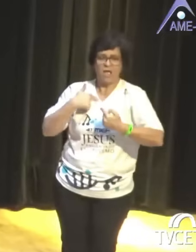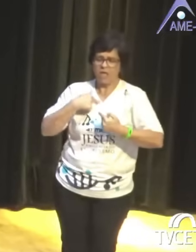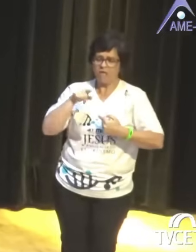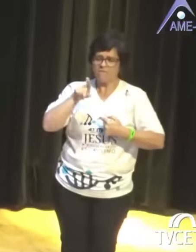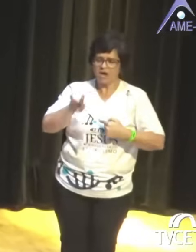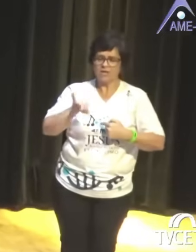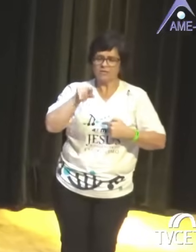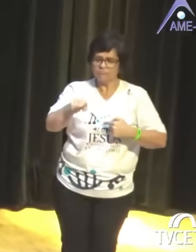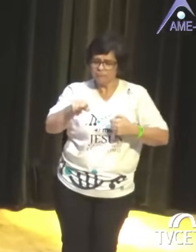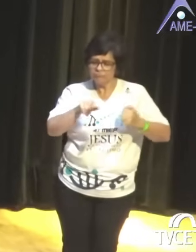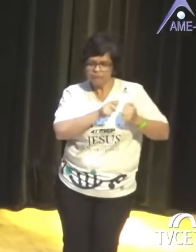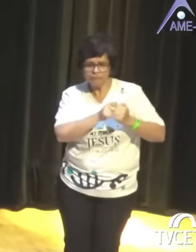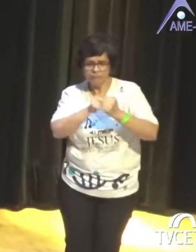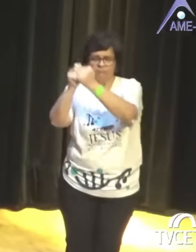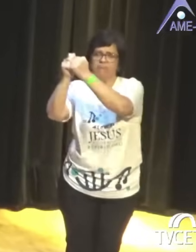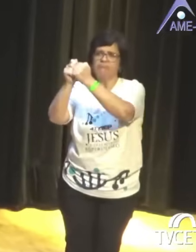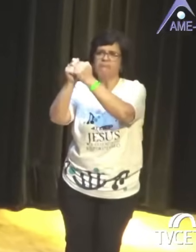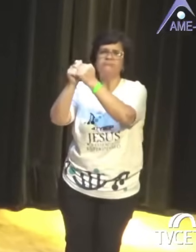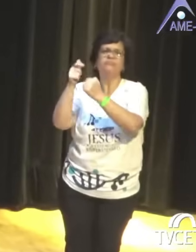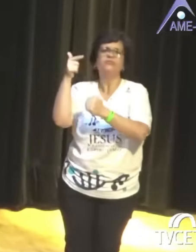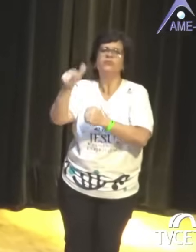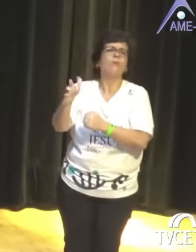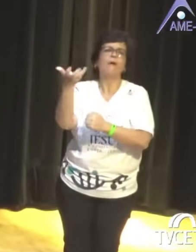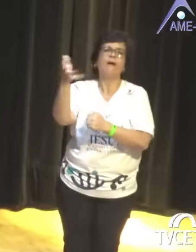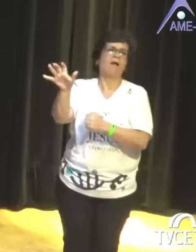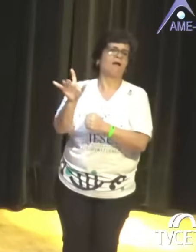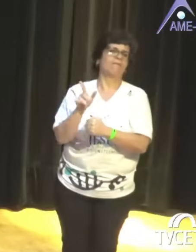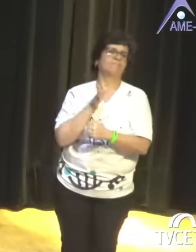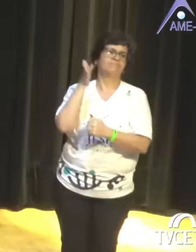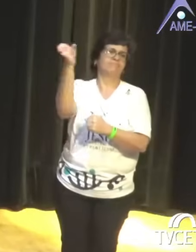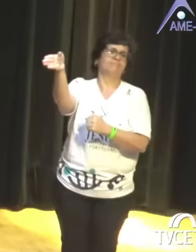levarei aonde não queiras